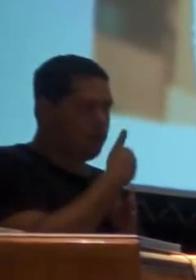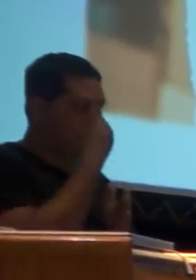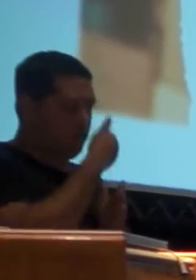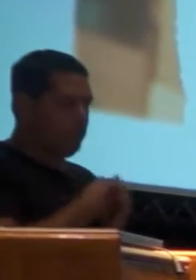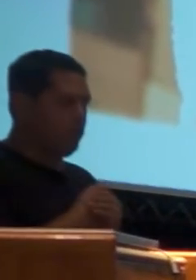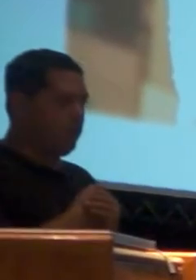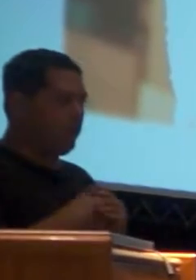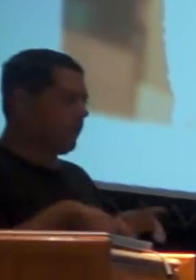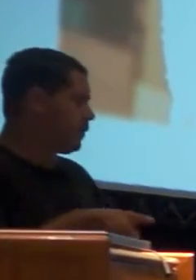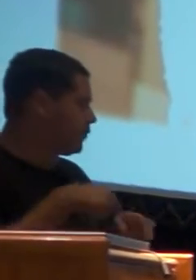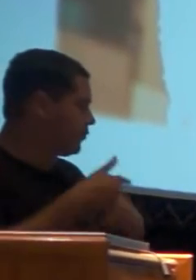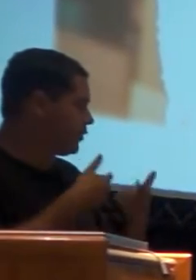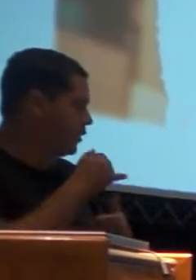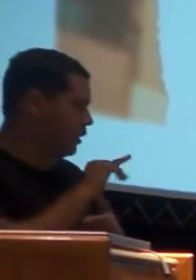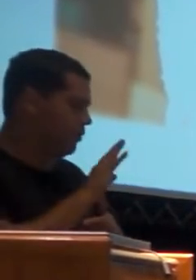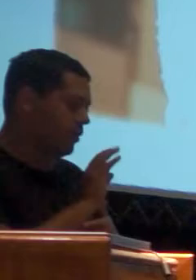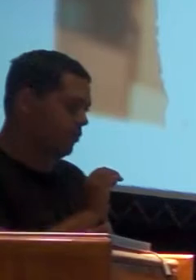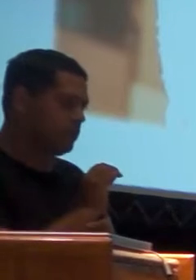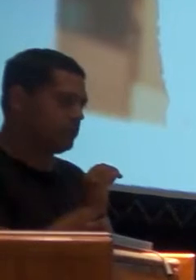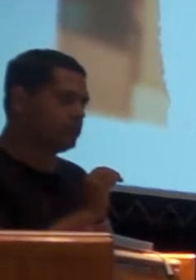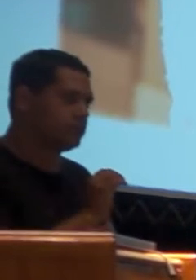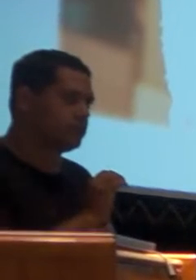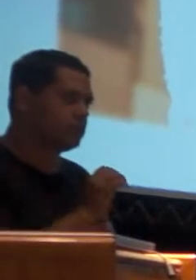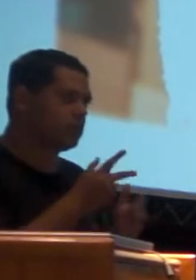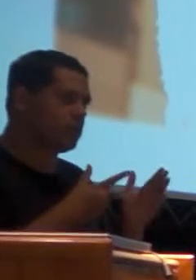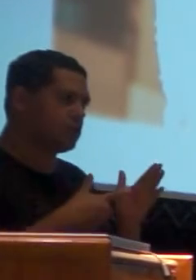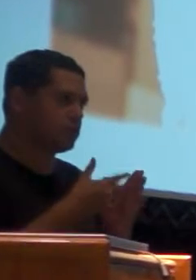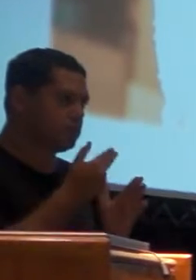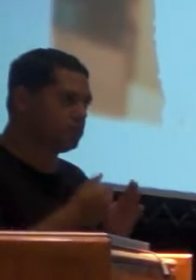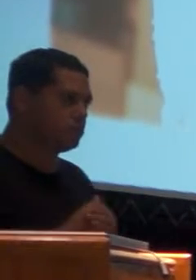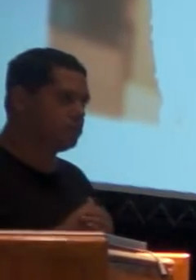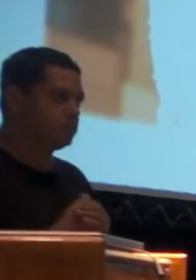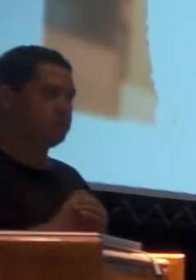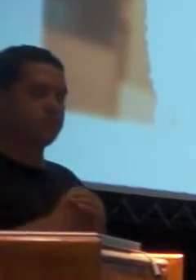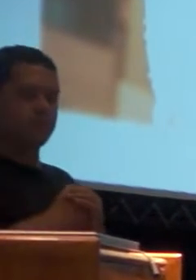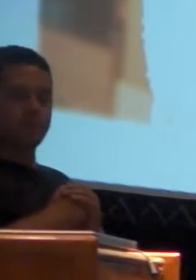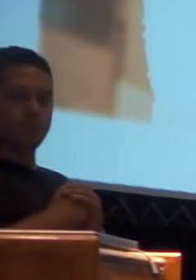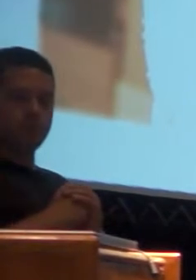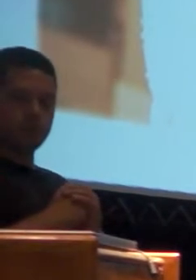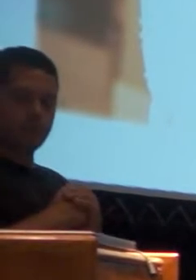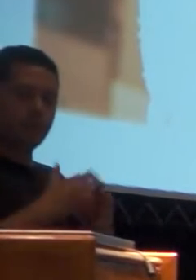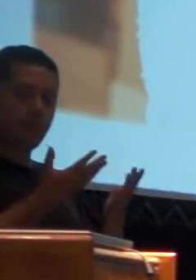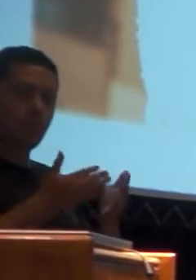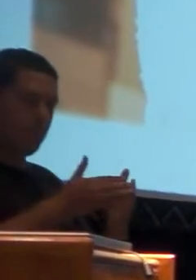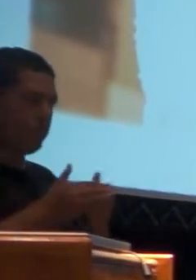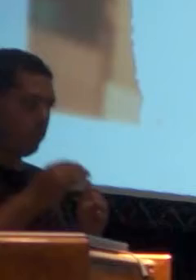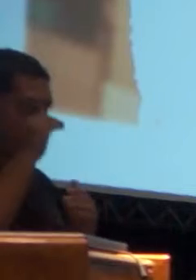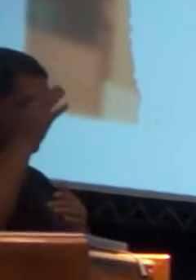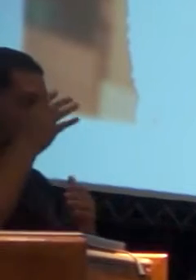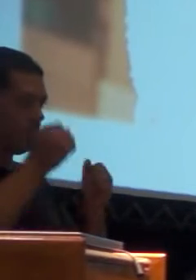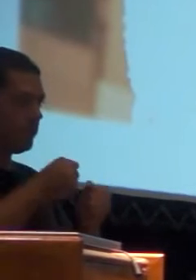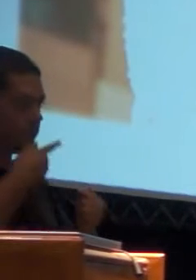fellowship no IBO em otologia cirúrgica. Então, por gentileza, doutor, fique à vontade com a